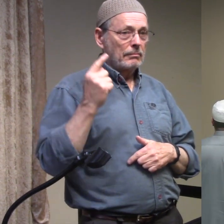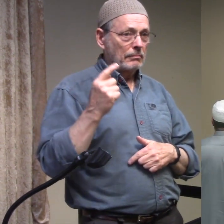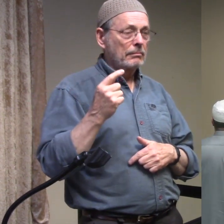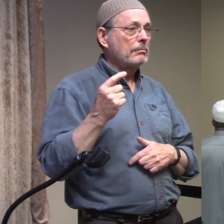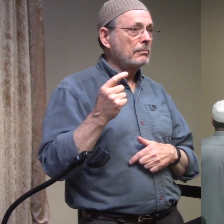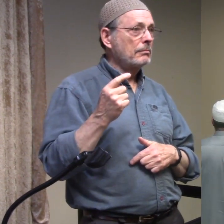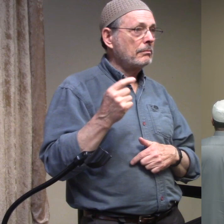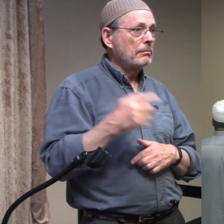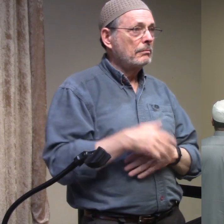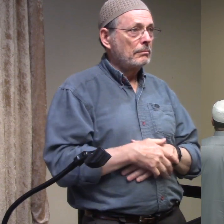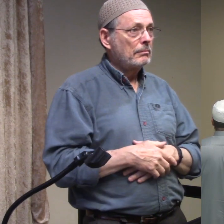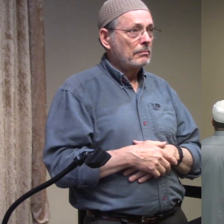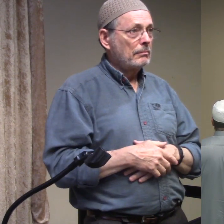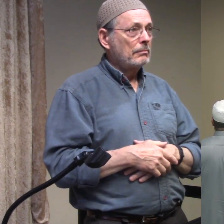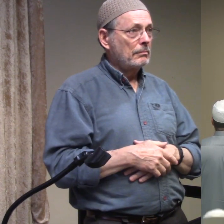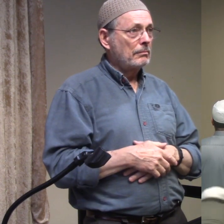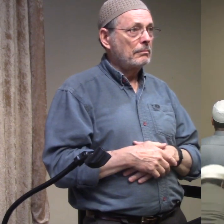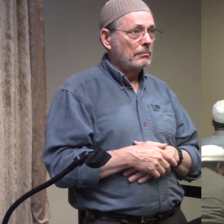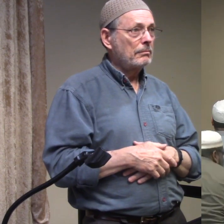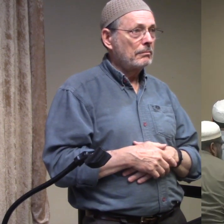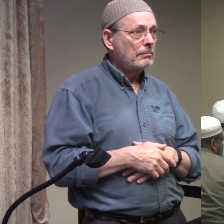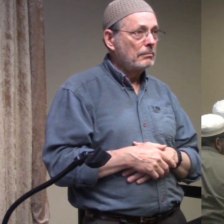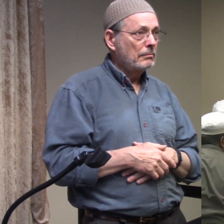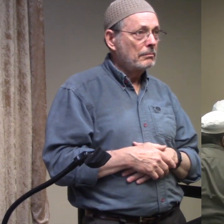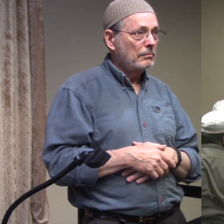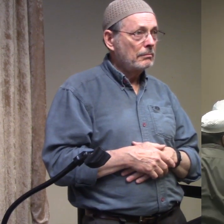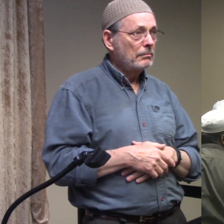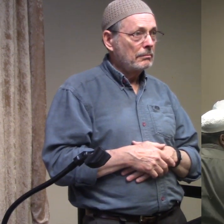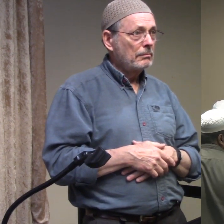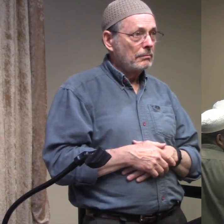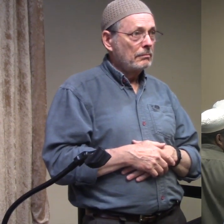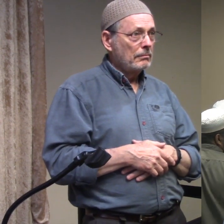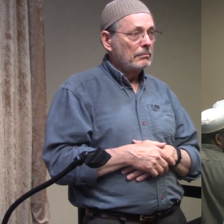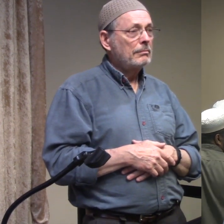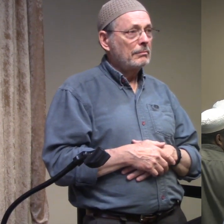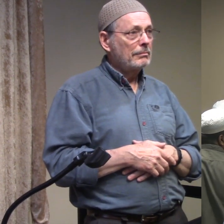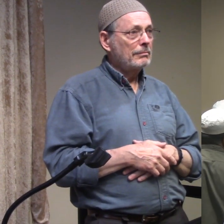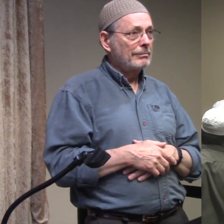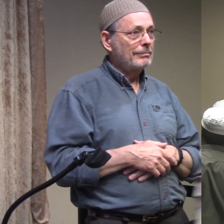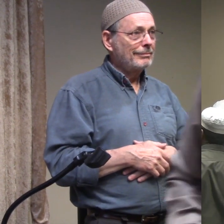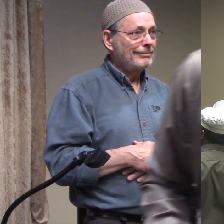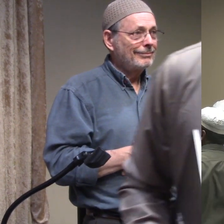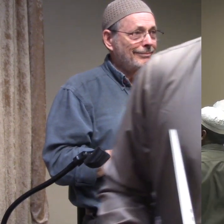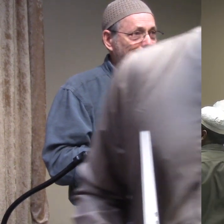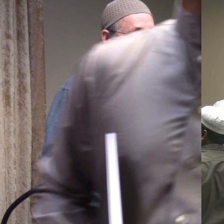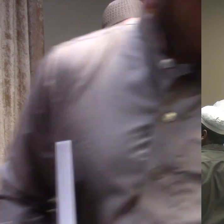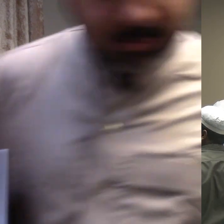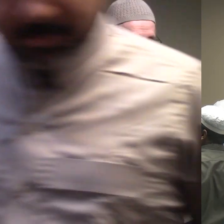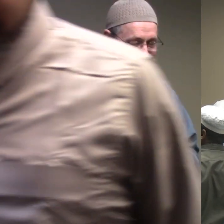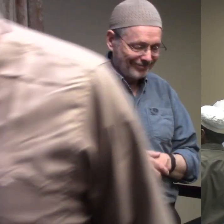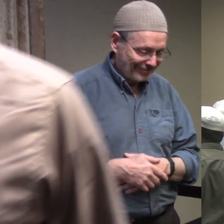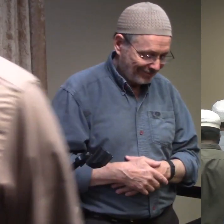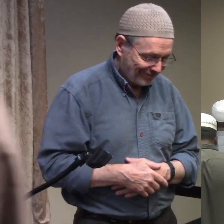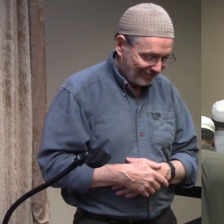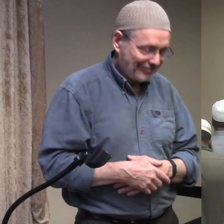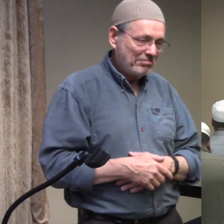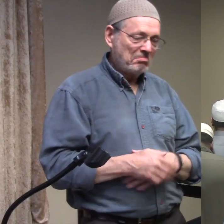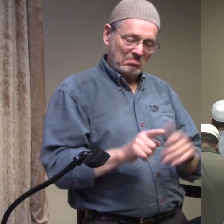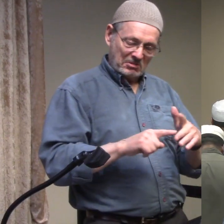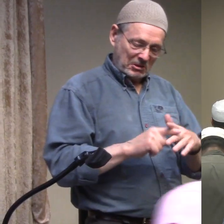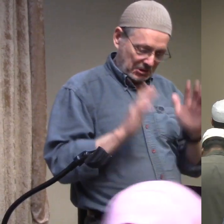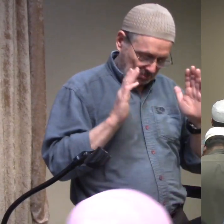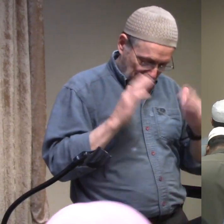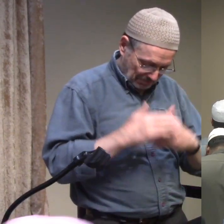محمدا رسول الله حي على الصلاة حي على الفلاح قد قامت